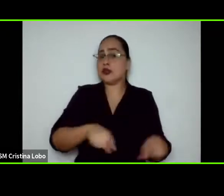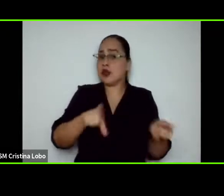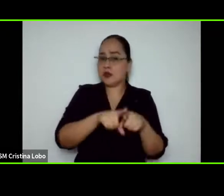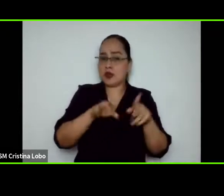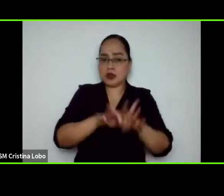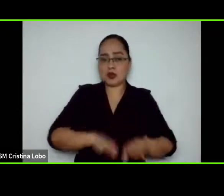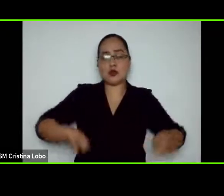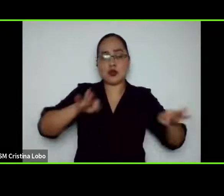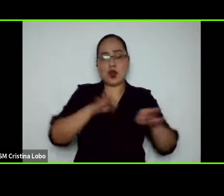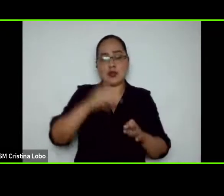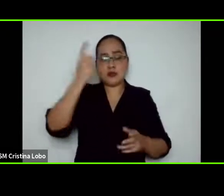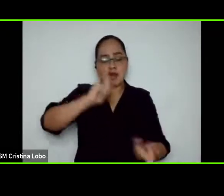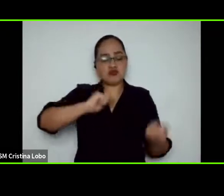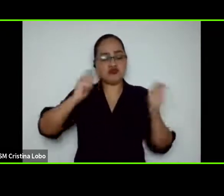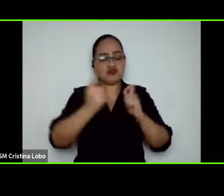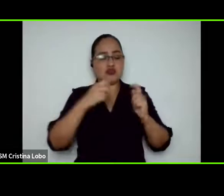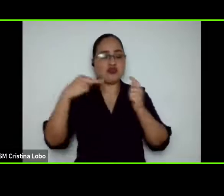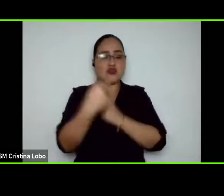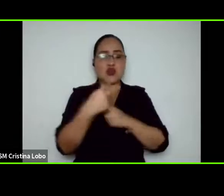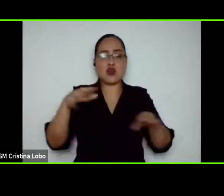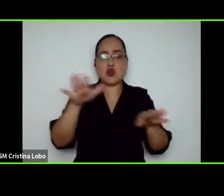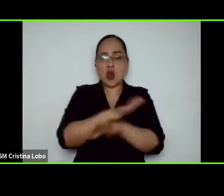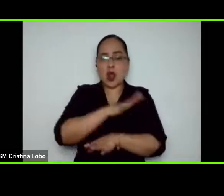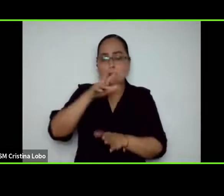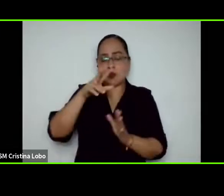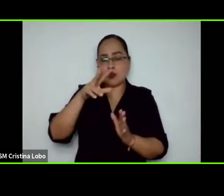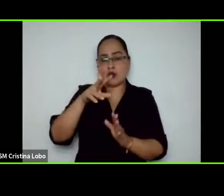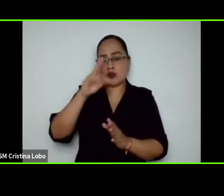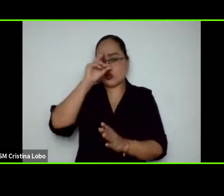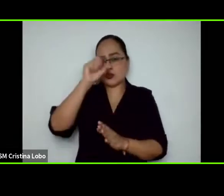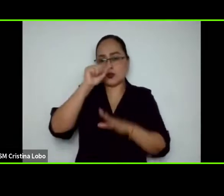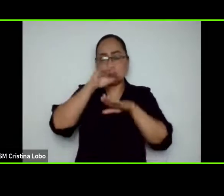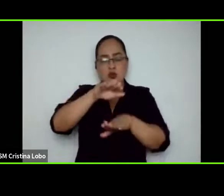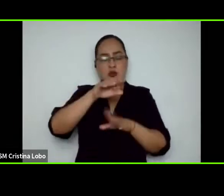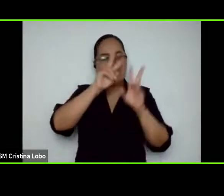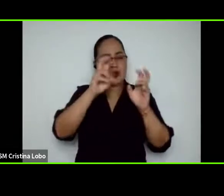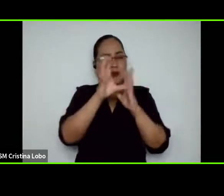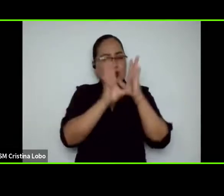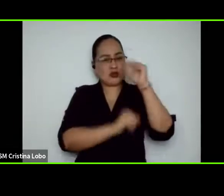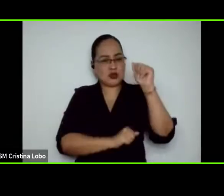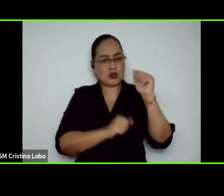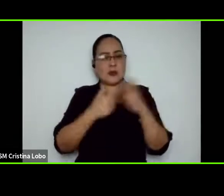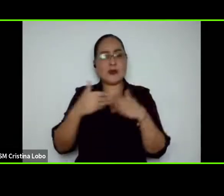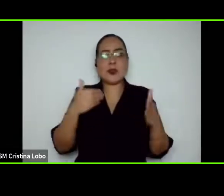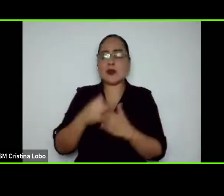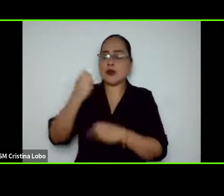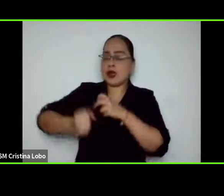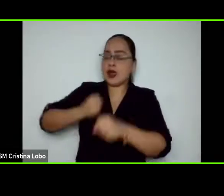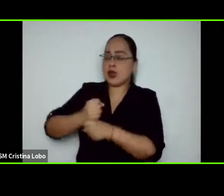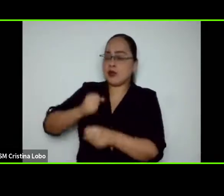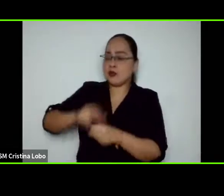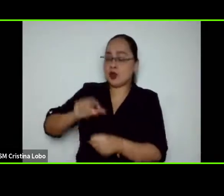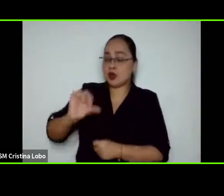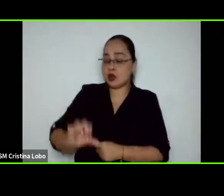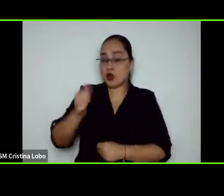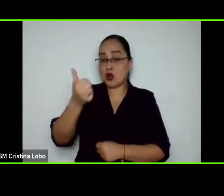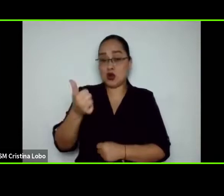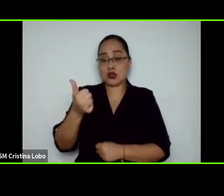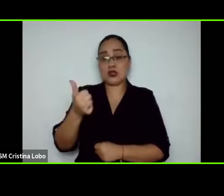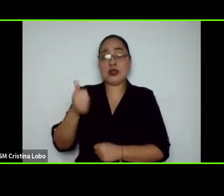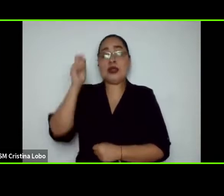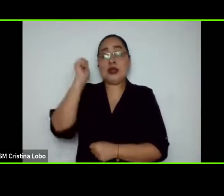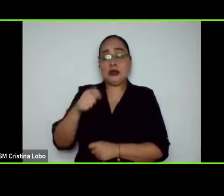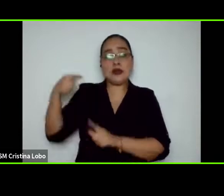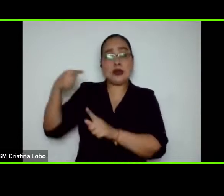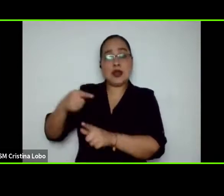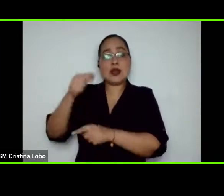al cambio de concepción de la Constitución como norma jurídica, yo diría que la reforma de 2011 dio un paso muy